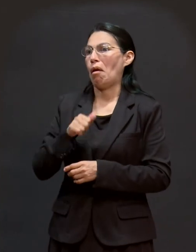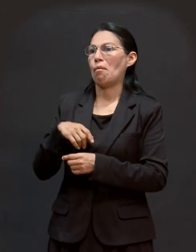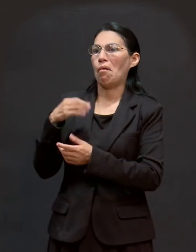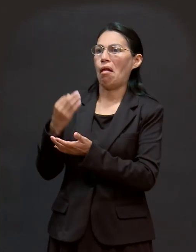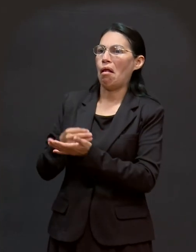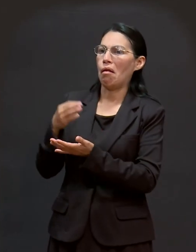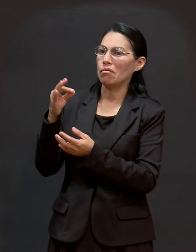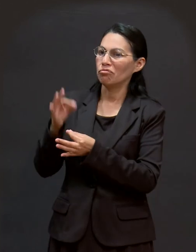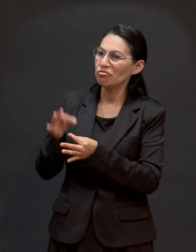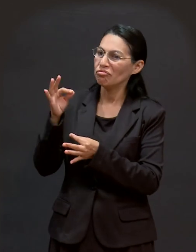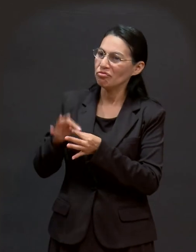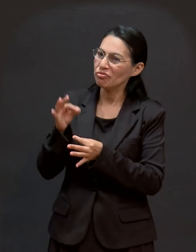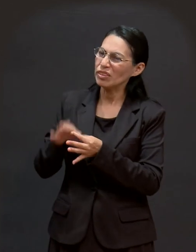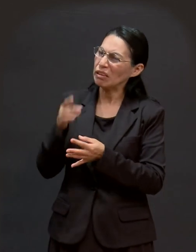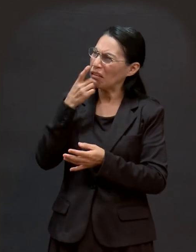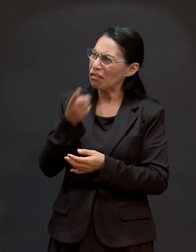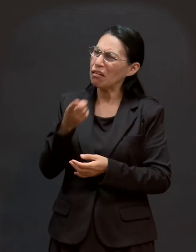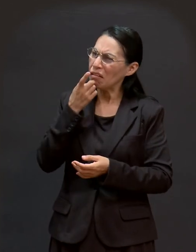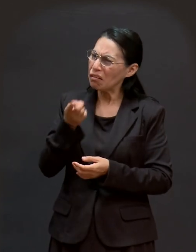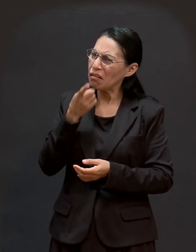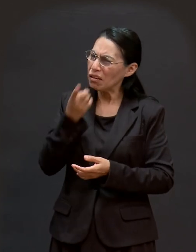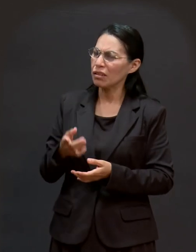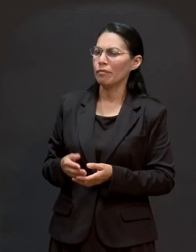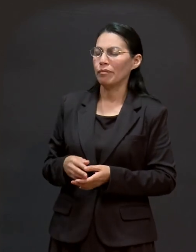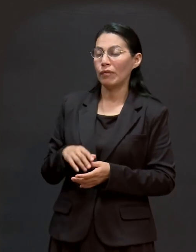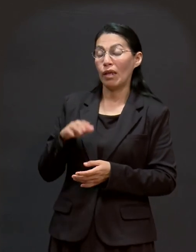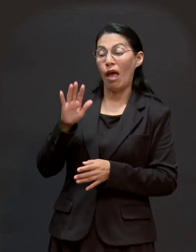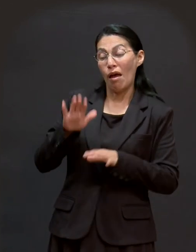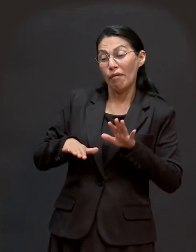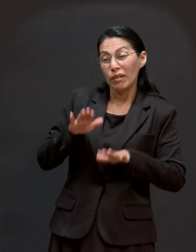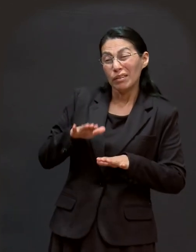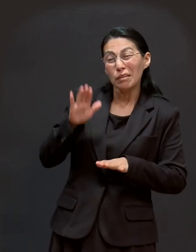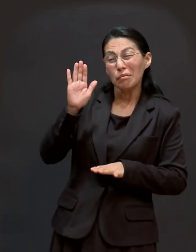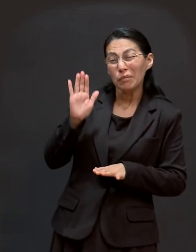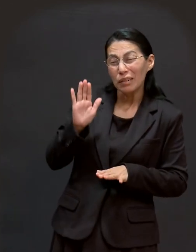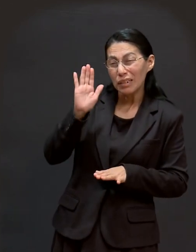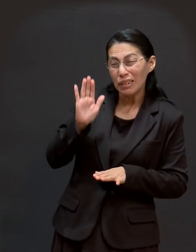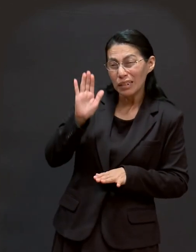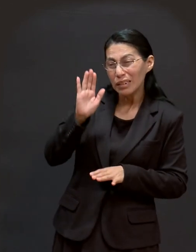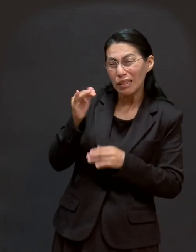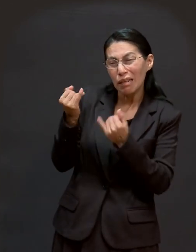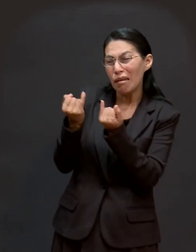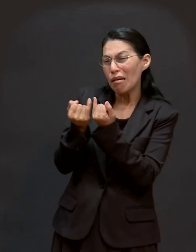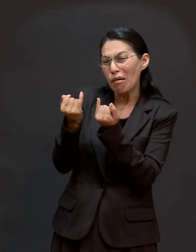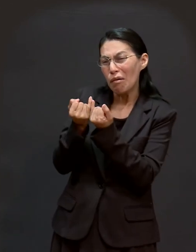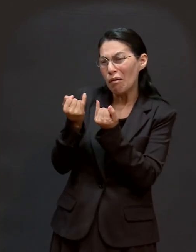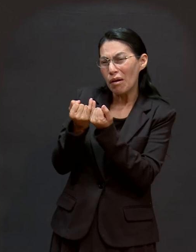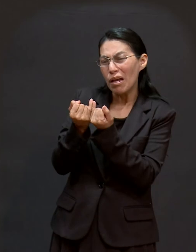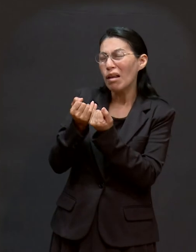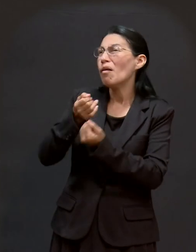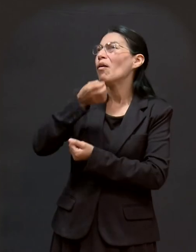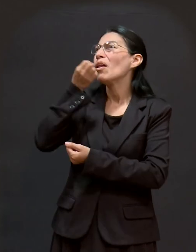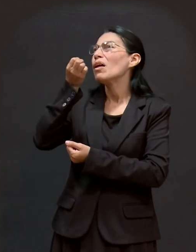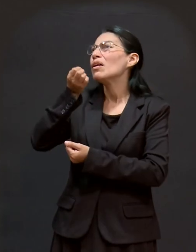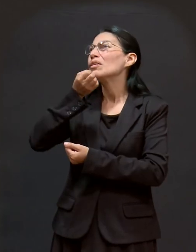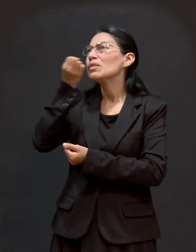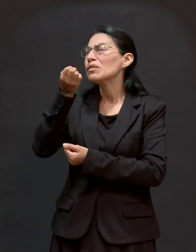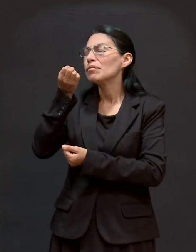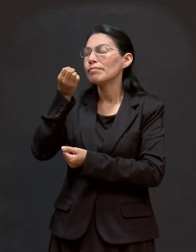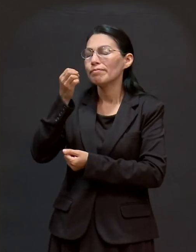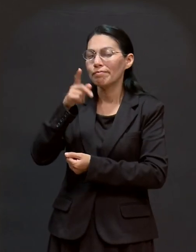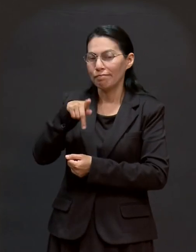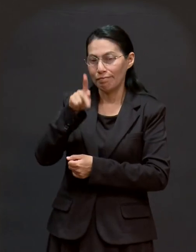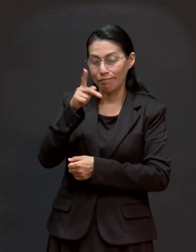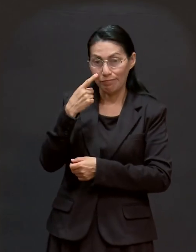ayudarla sino por quitársela de encima y pareciera que nuestra actitud hacia la oración es esa pero en